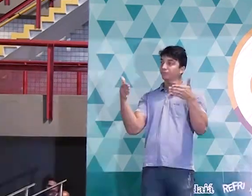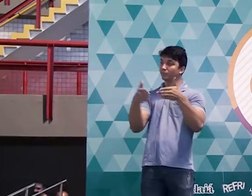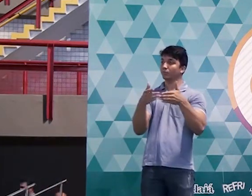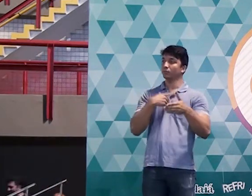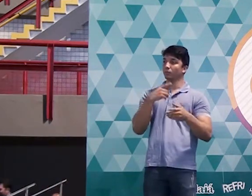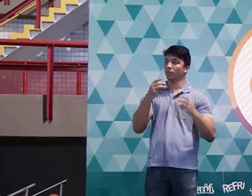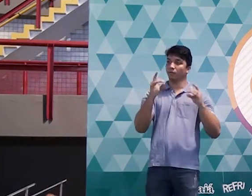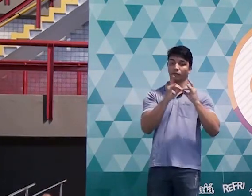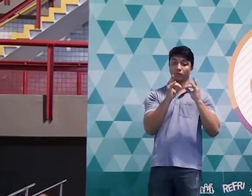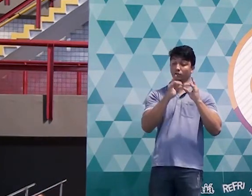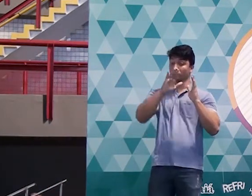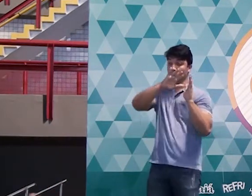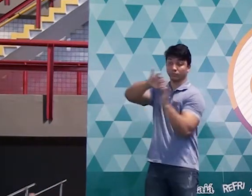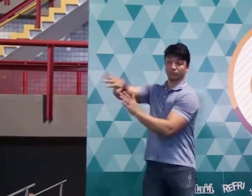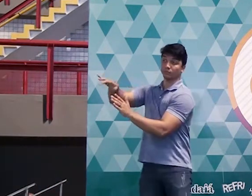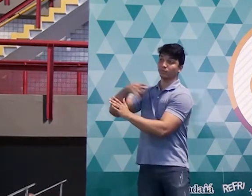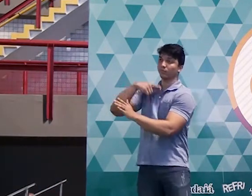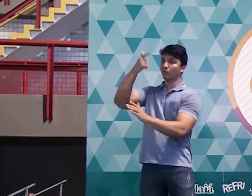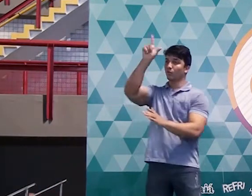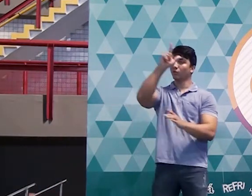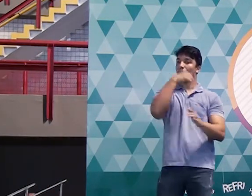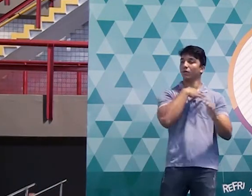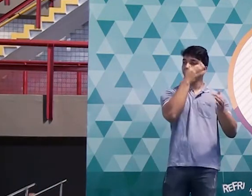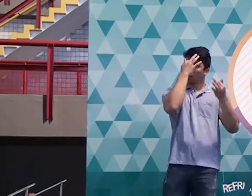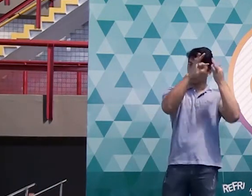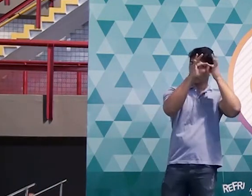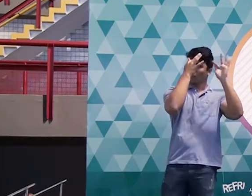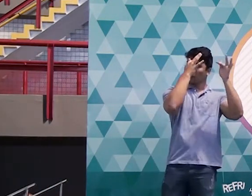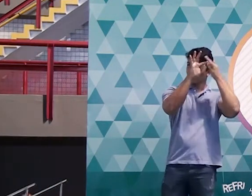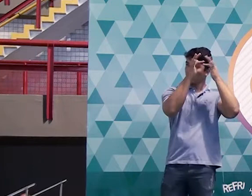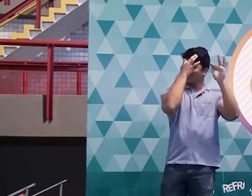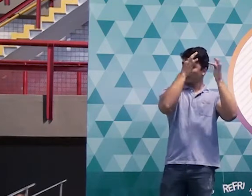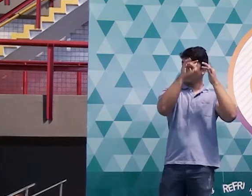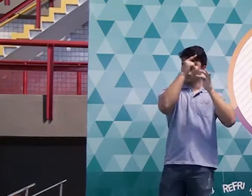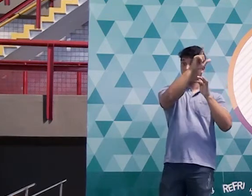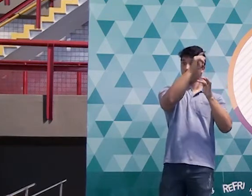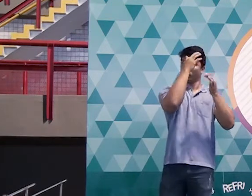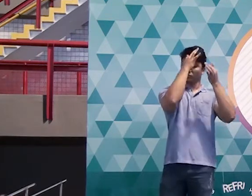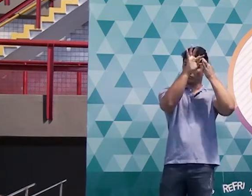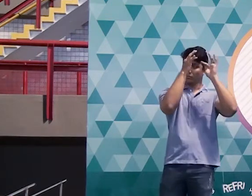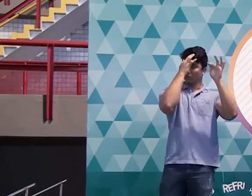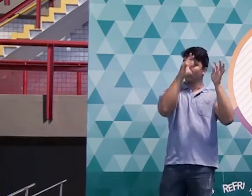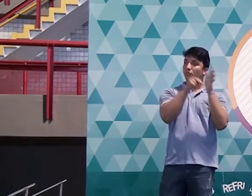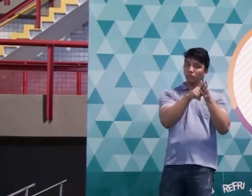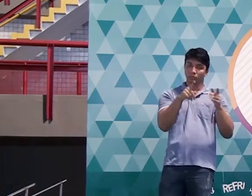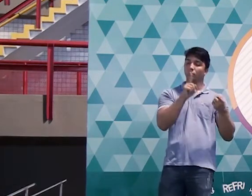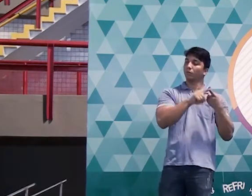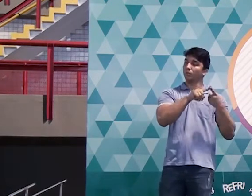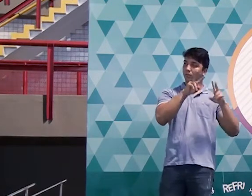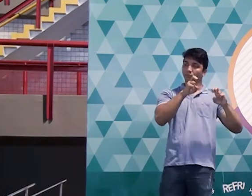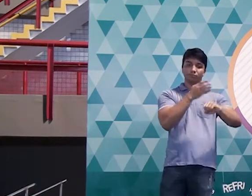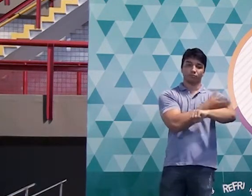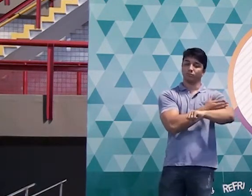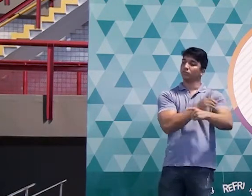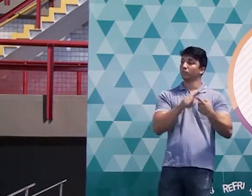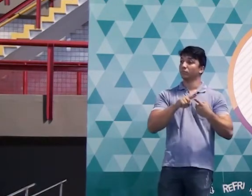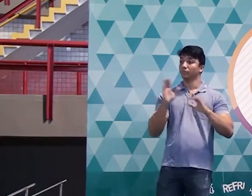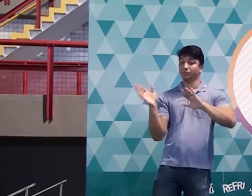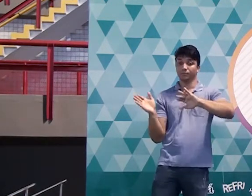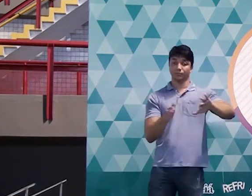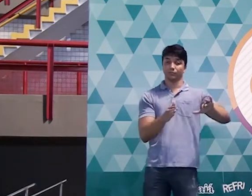vier trabalhar filosofia, ele trabalha com vocês filosofia medieval. Tranquilo? Então vamos lá,